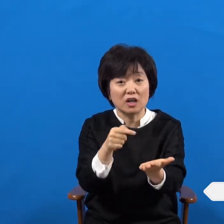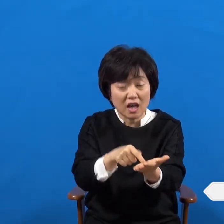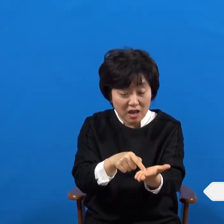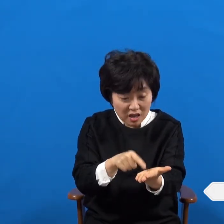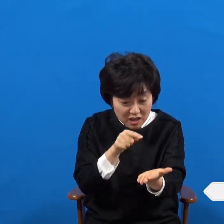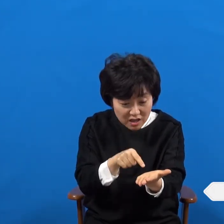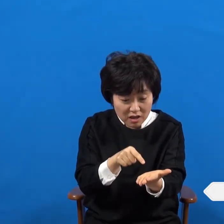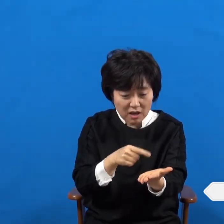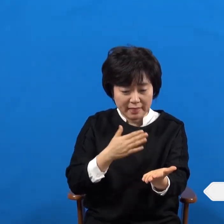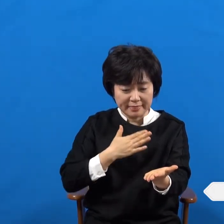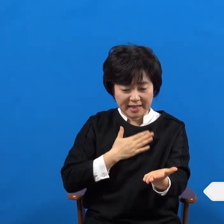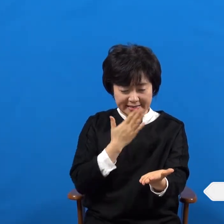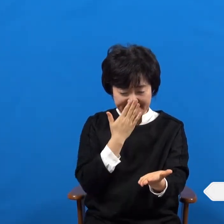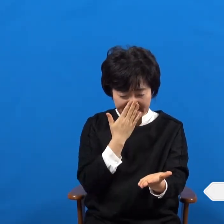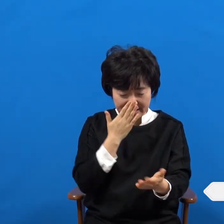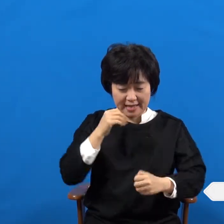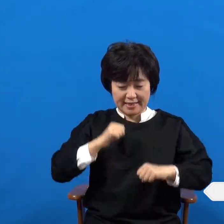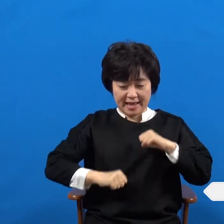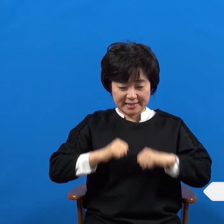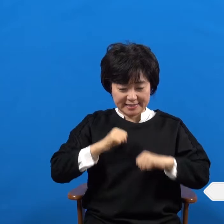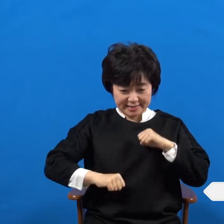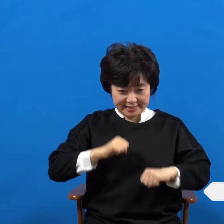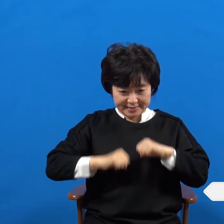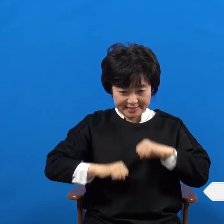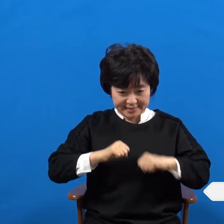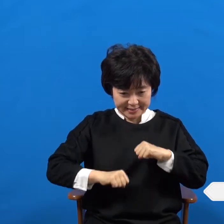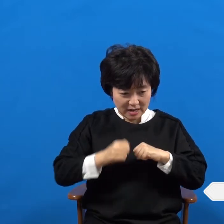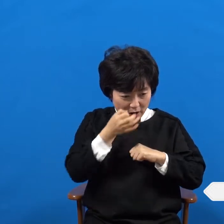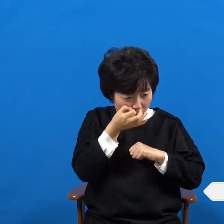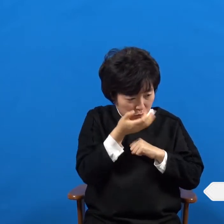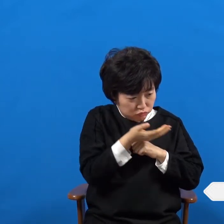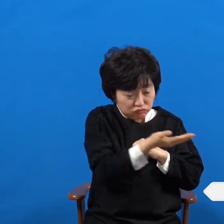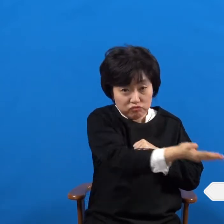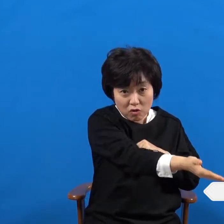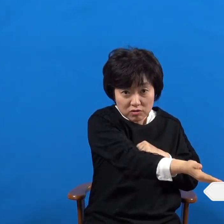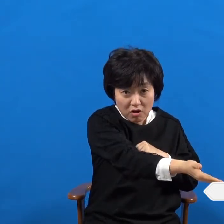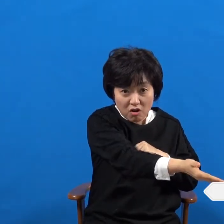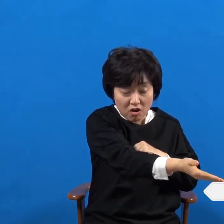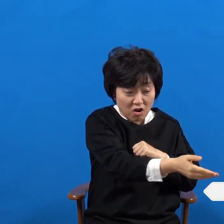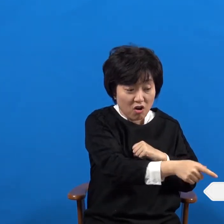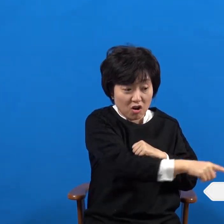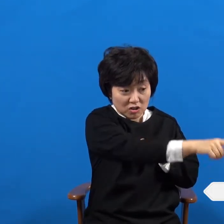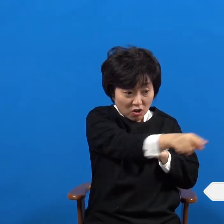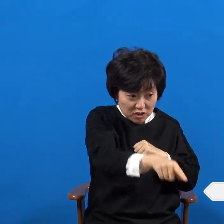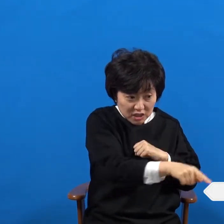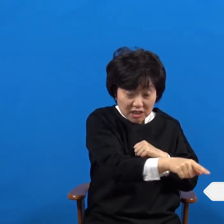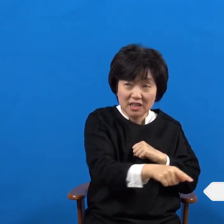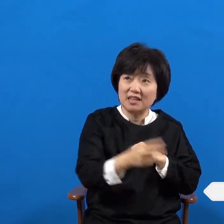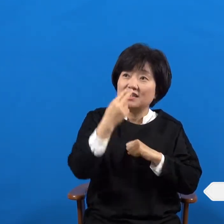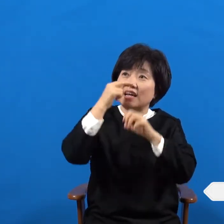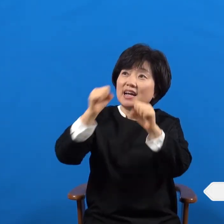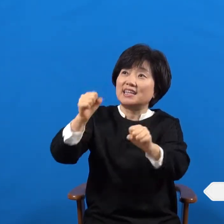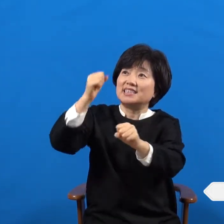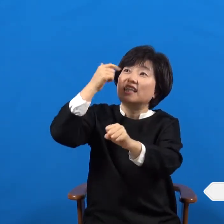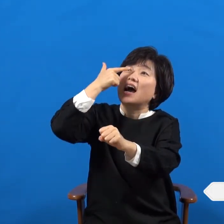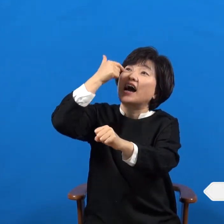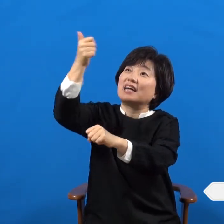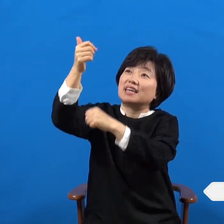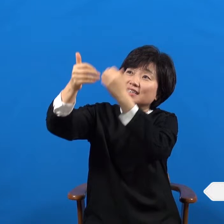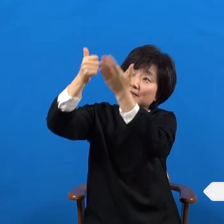착한 행실을 저들에게 비추어서 그들로 살아계신 하나님 아버지를